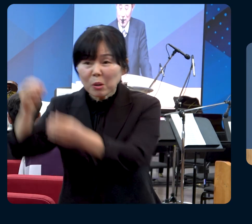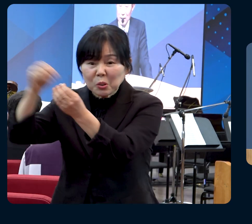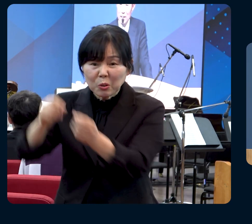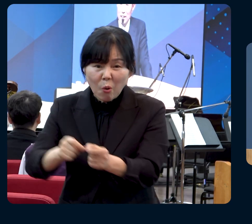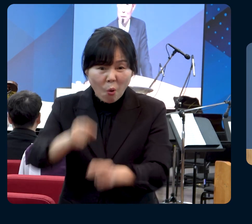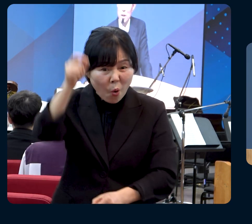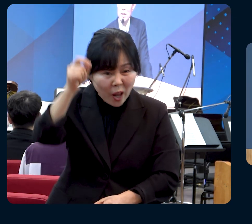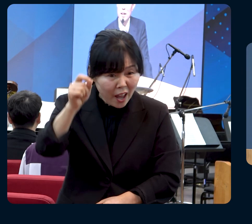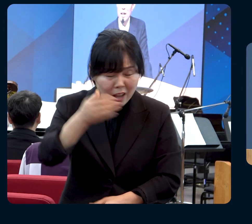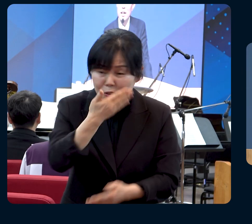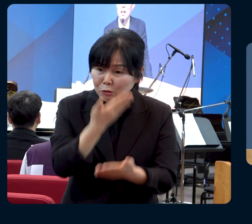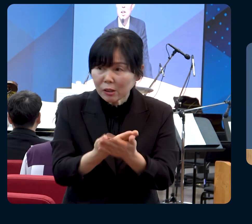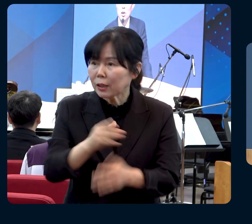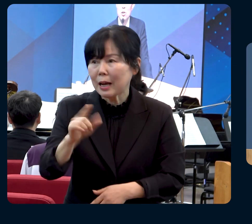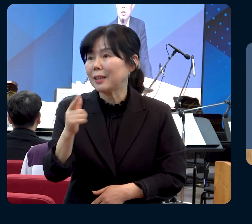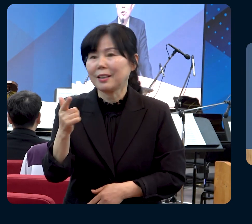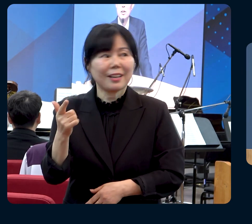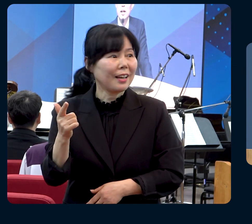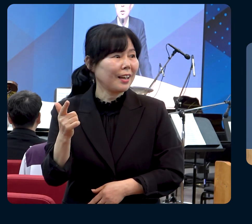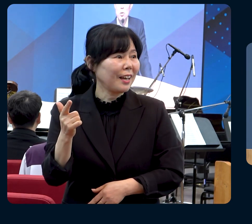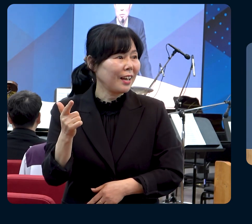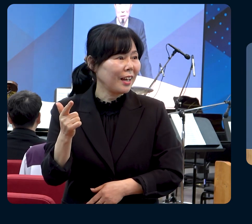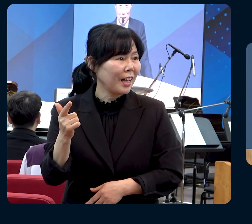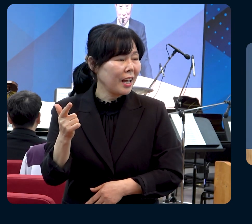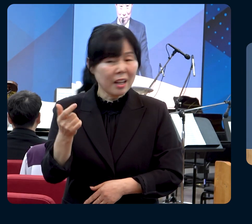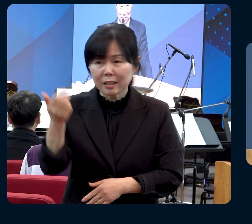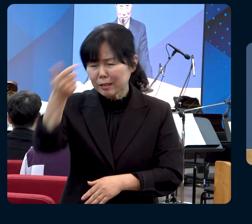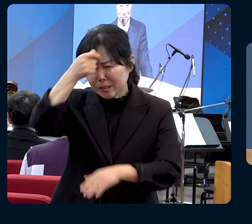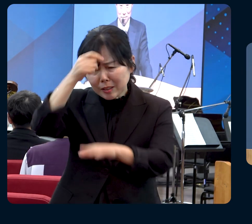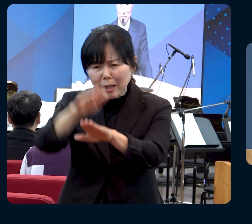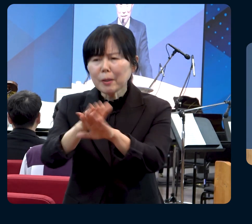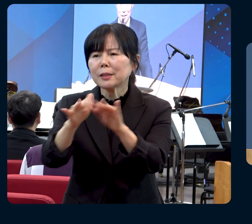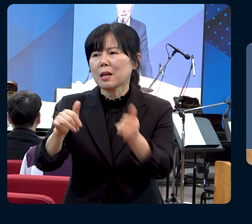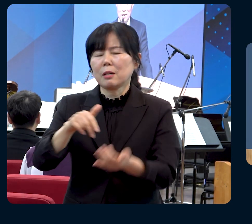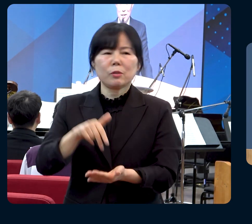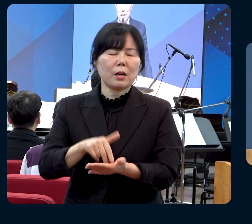아니라 예배자의 영적 태도입니다.